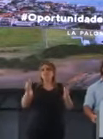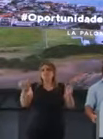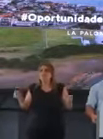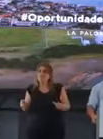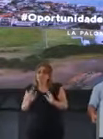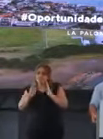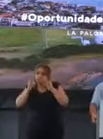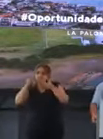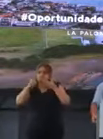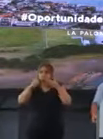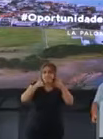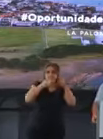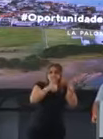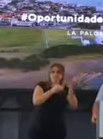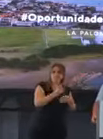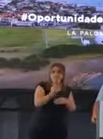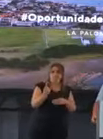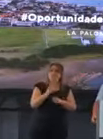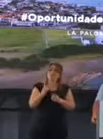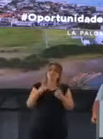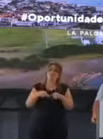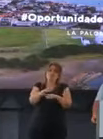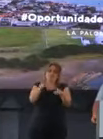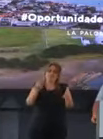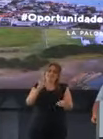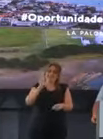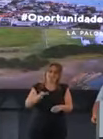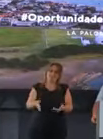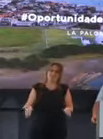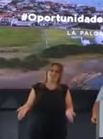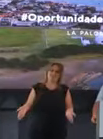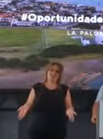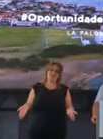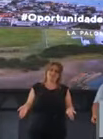actividad. Es de perogrullo, ustedes lo saben.